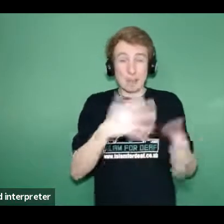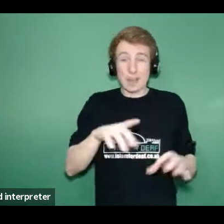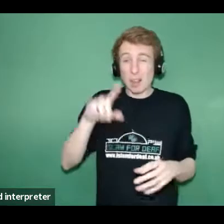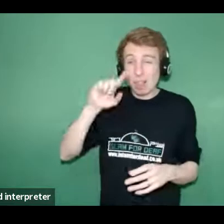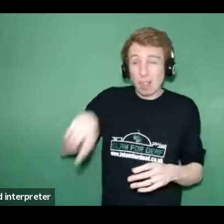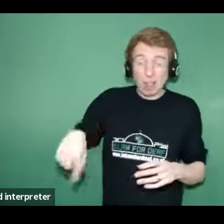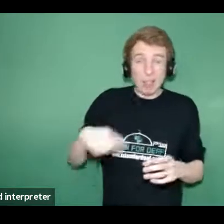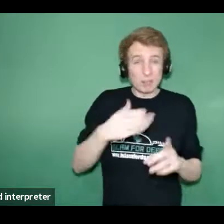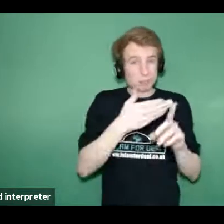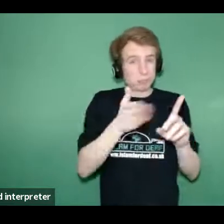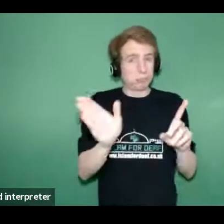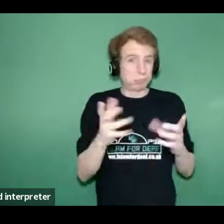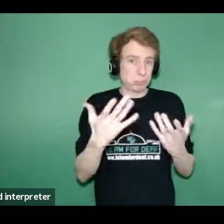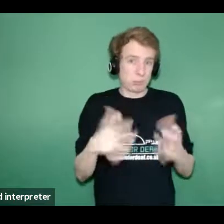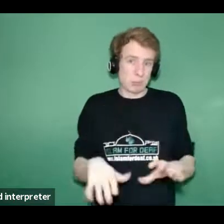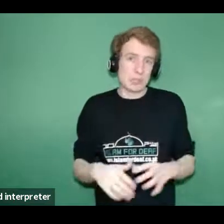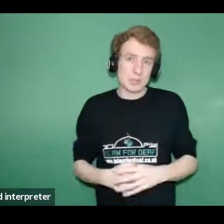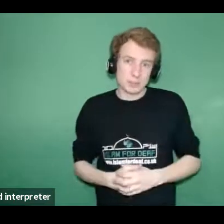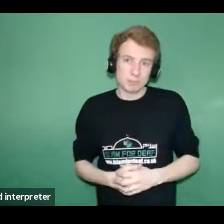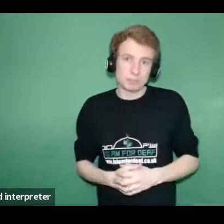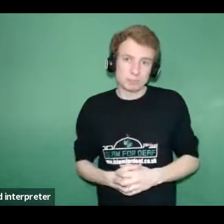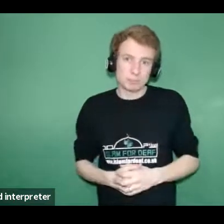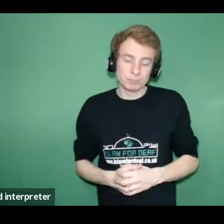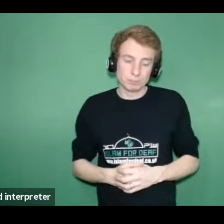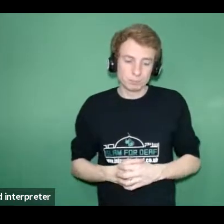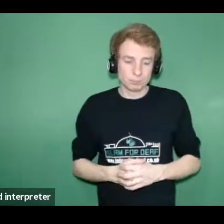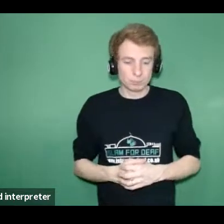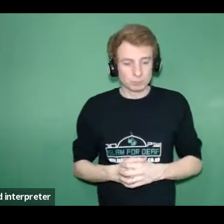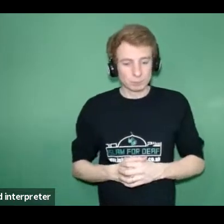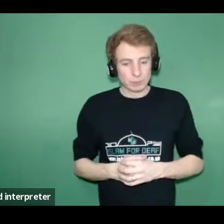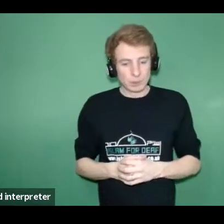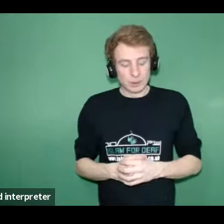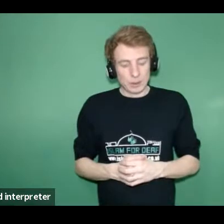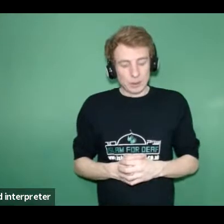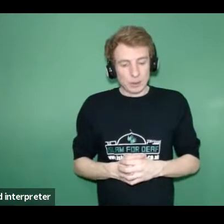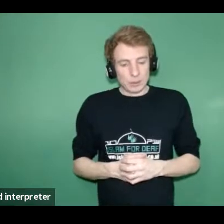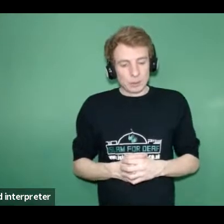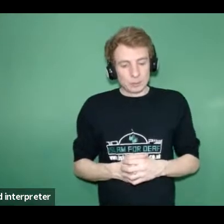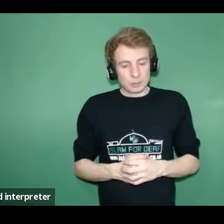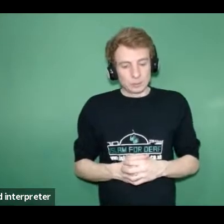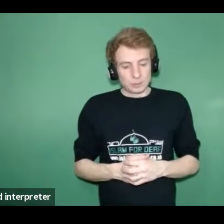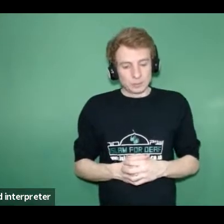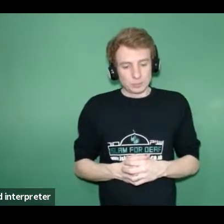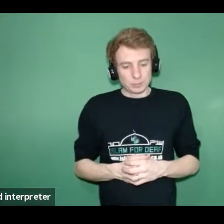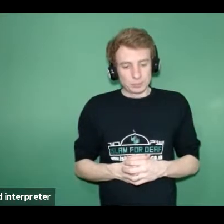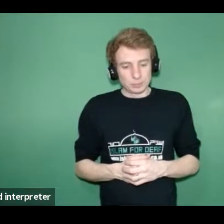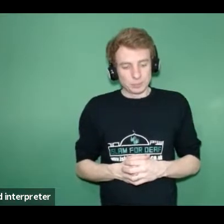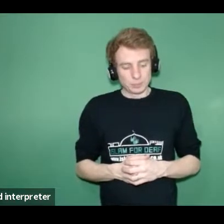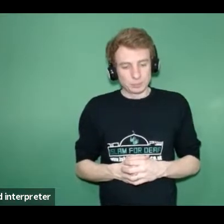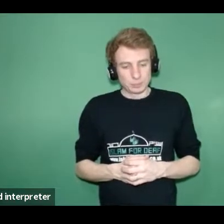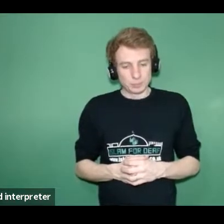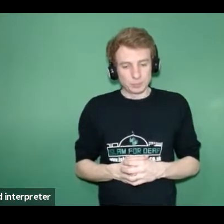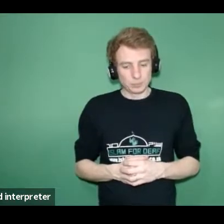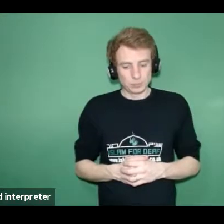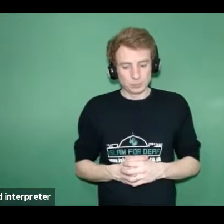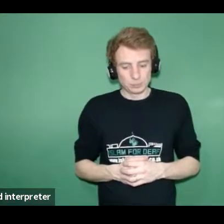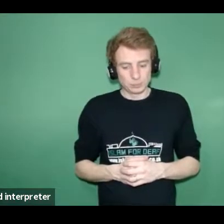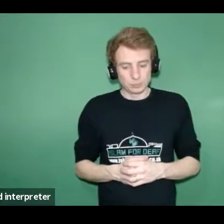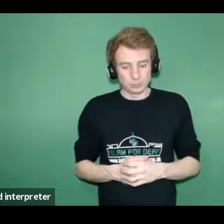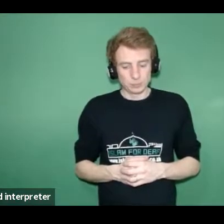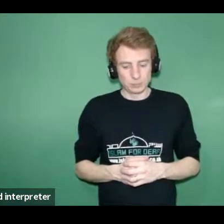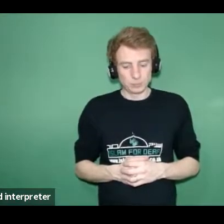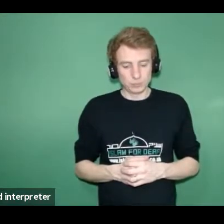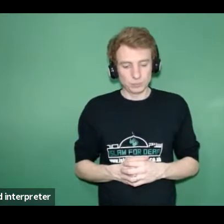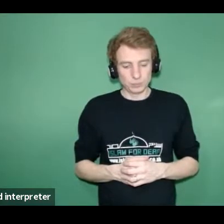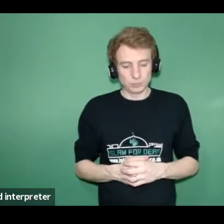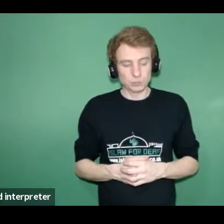وهي الآية التي بعدها. هي التي بعد هل ينظرون إلا أن تأتيهم الملائكة. And then